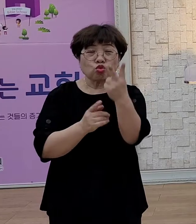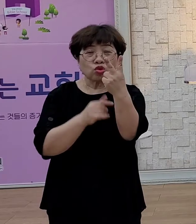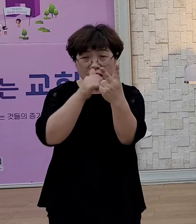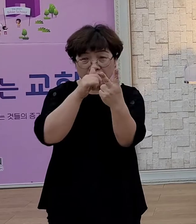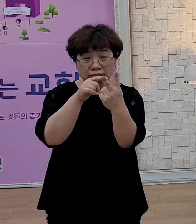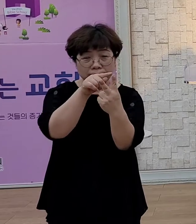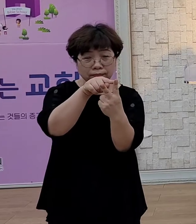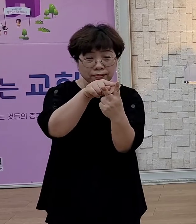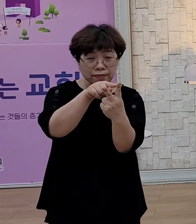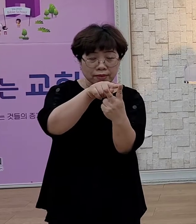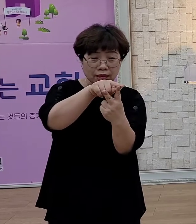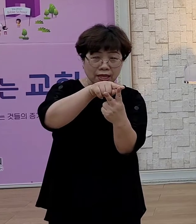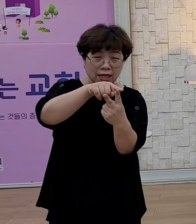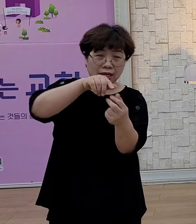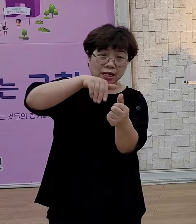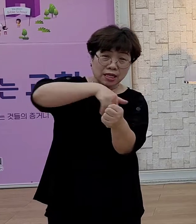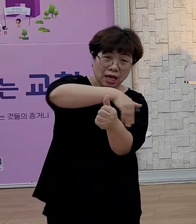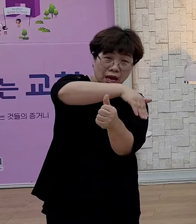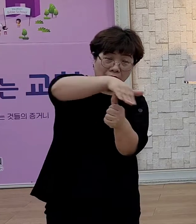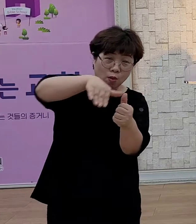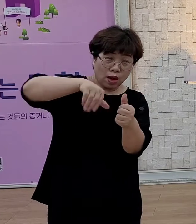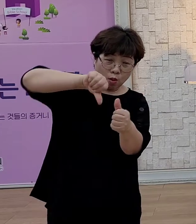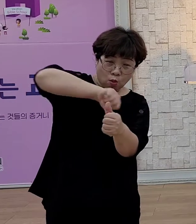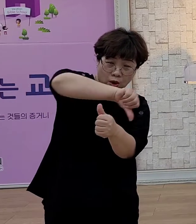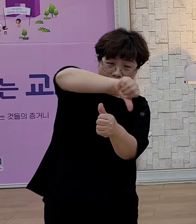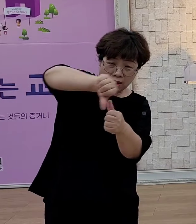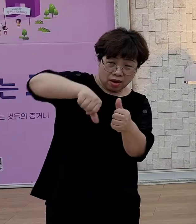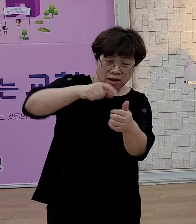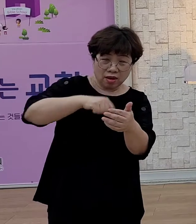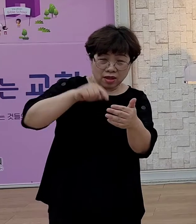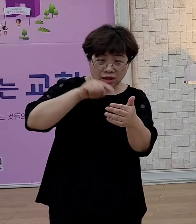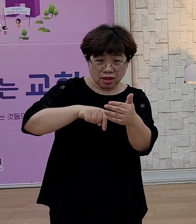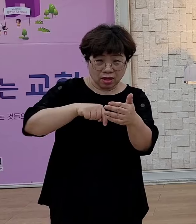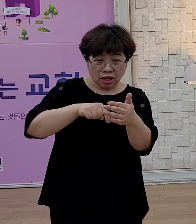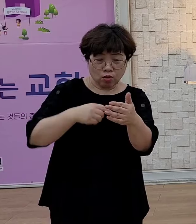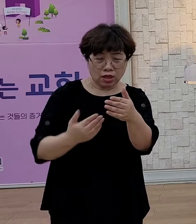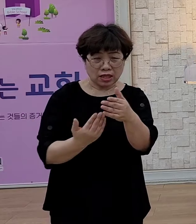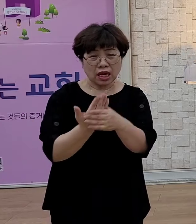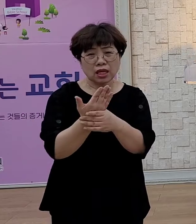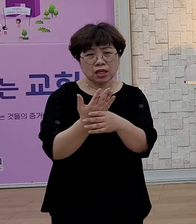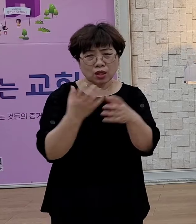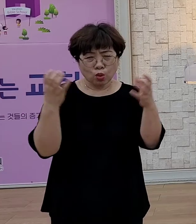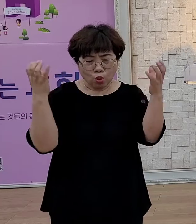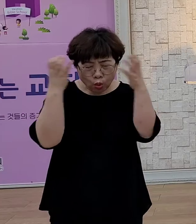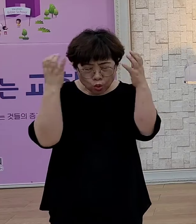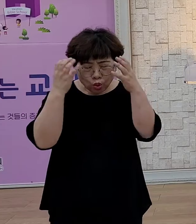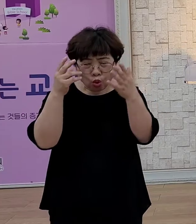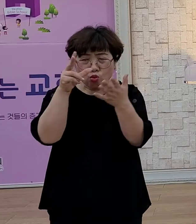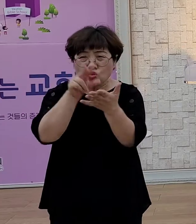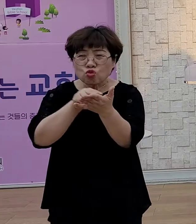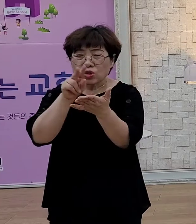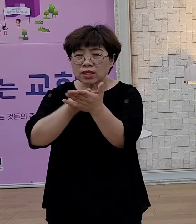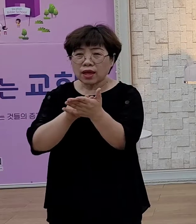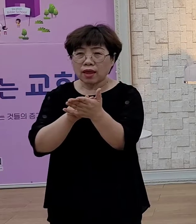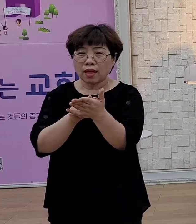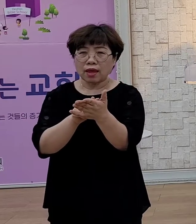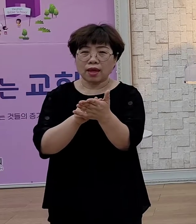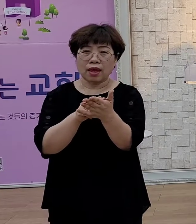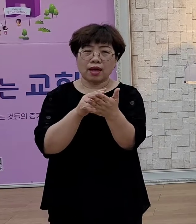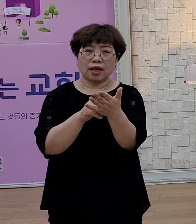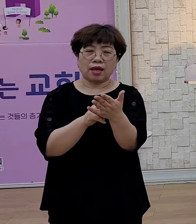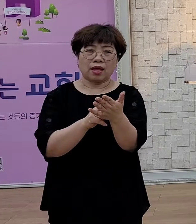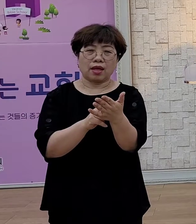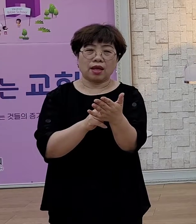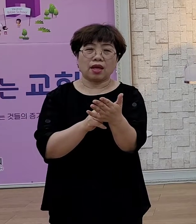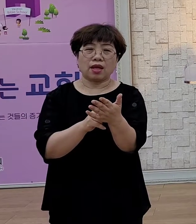종류냐? 상황이나 환경에서 주어지는 아픔, 고통 그런 문제 속에서 참아야 된다 이